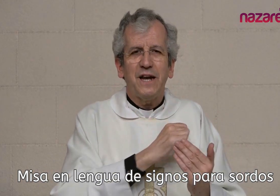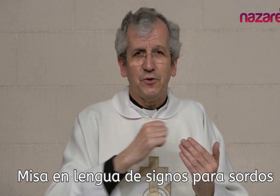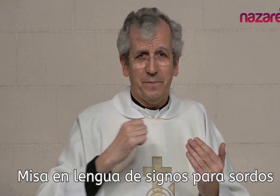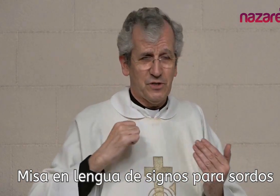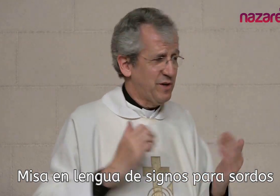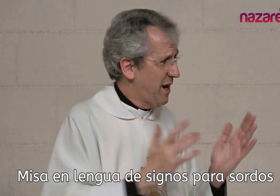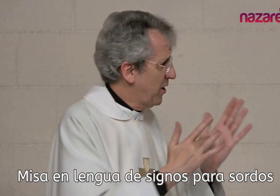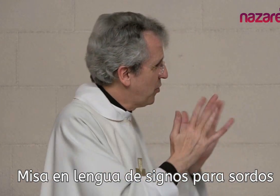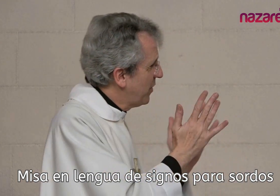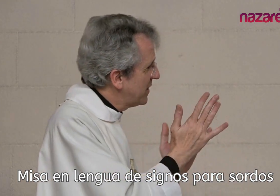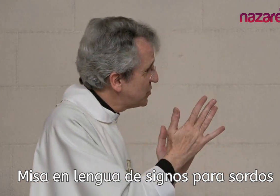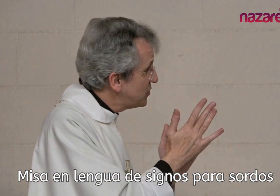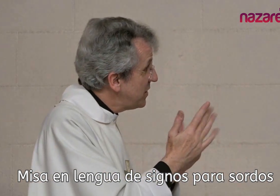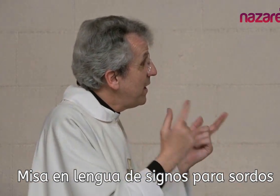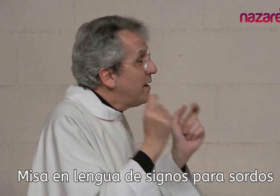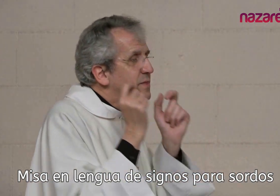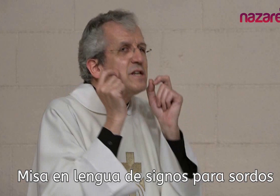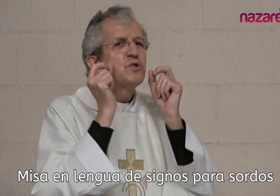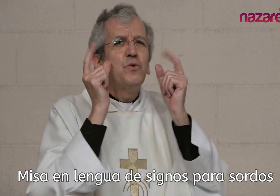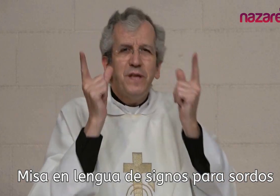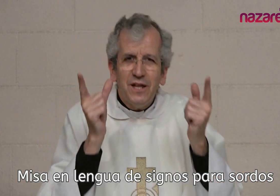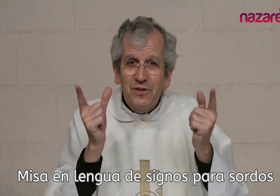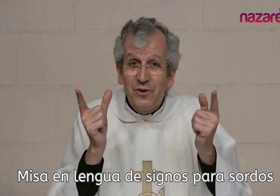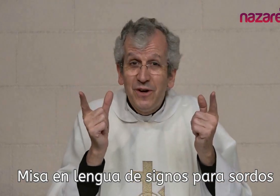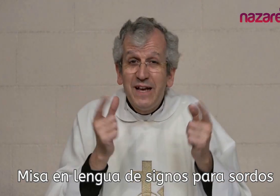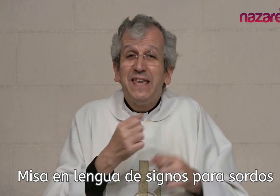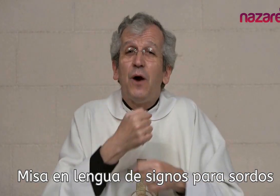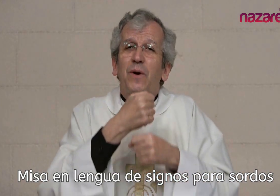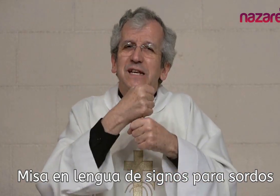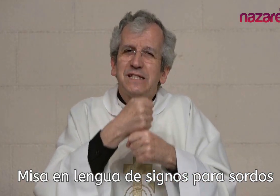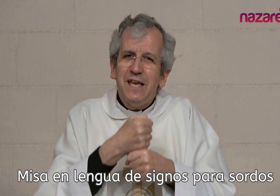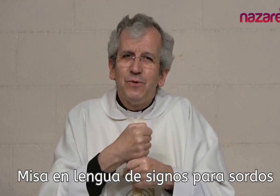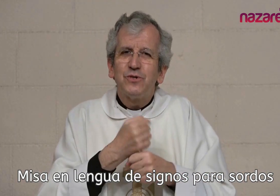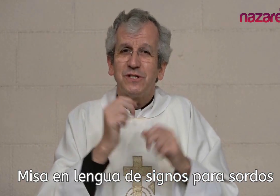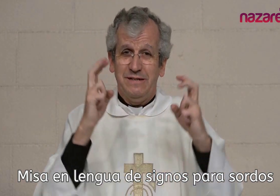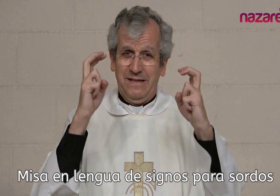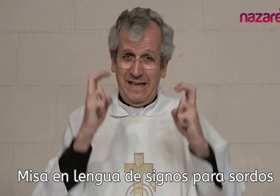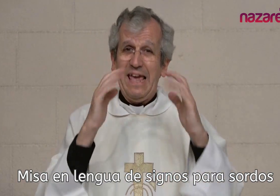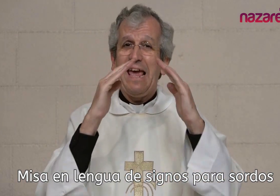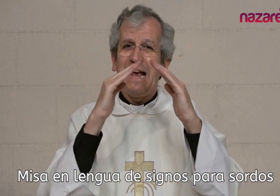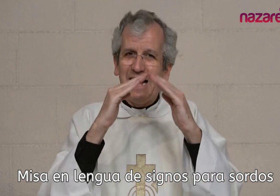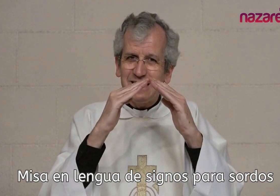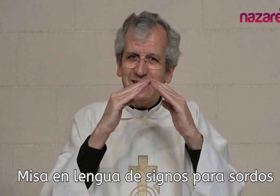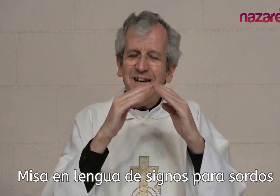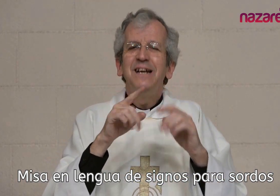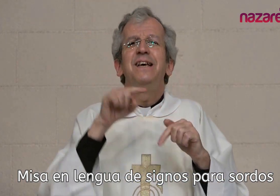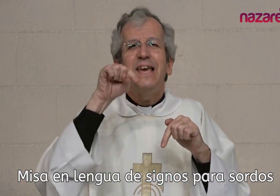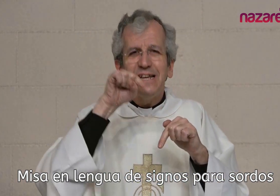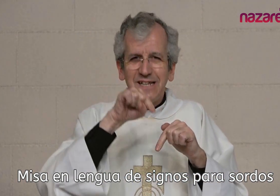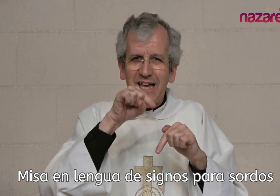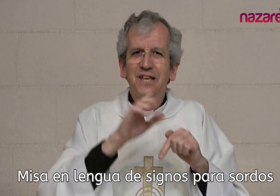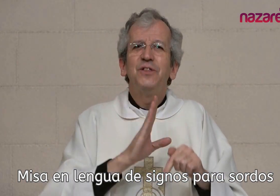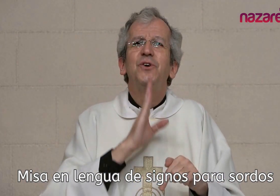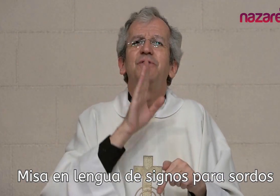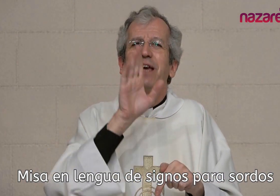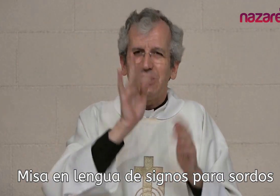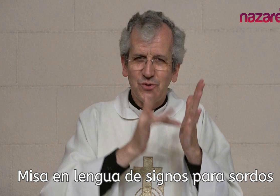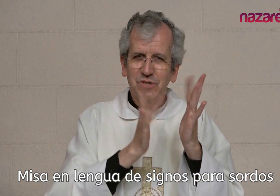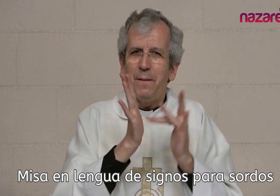trato personal con Jesús, descubriendo que aunque estemos en casa, es ahí donde Jesús